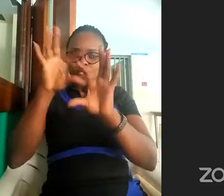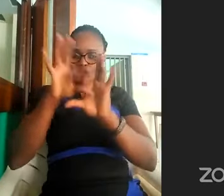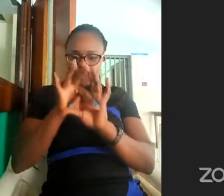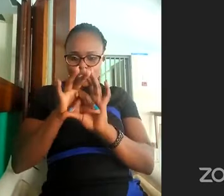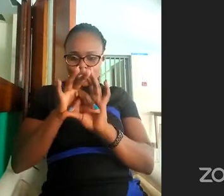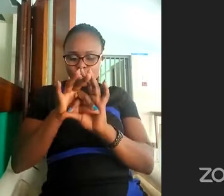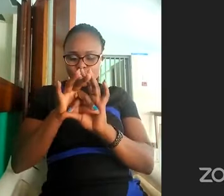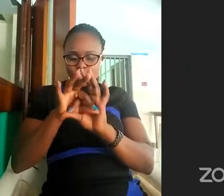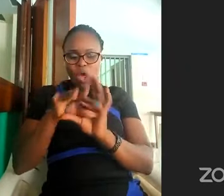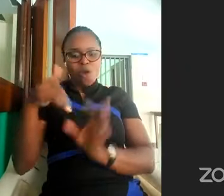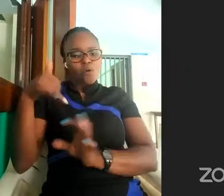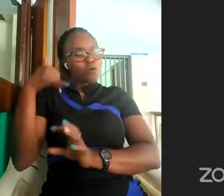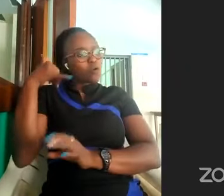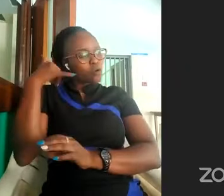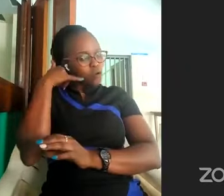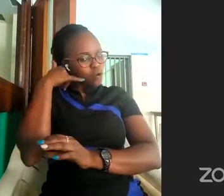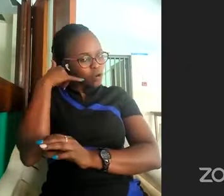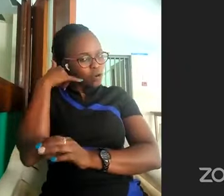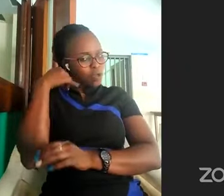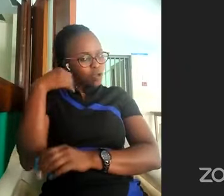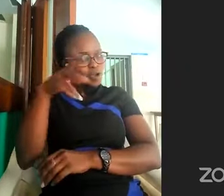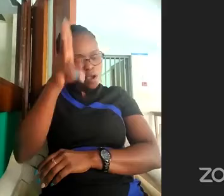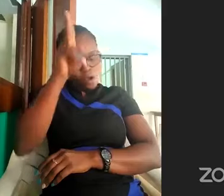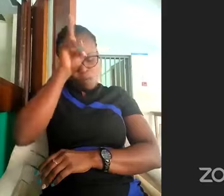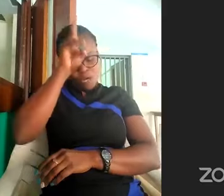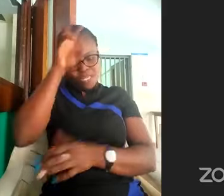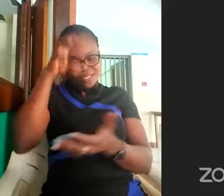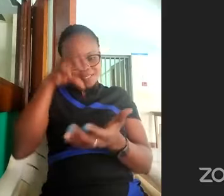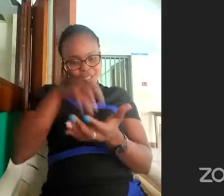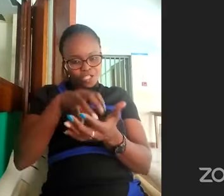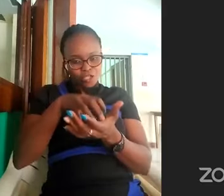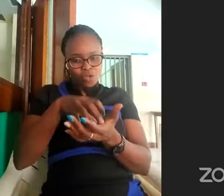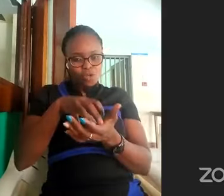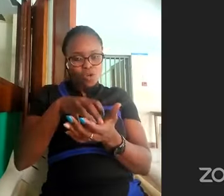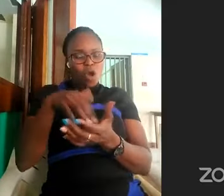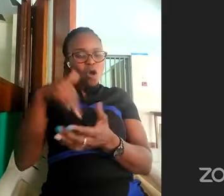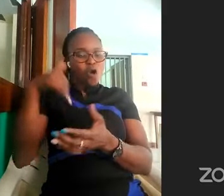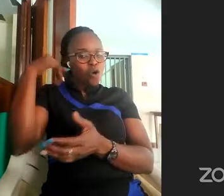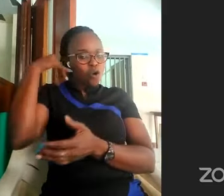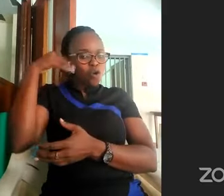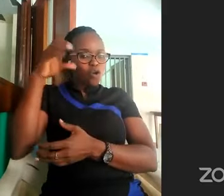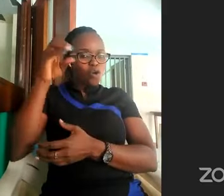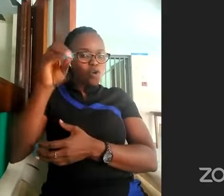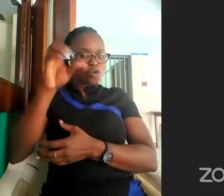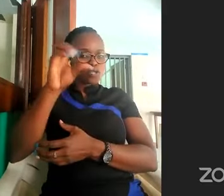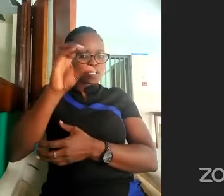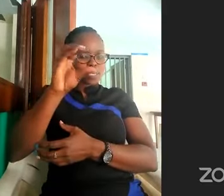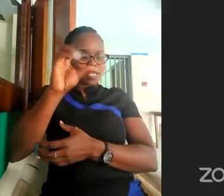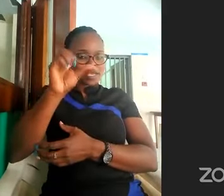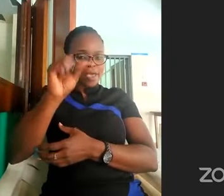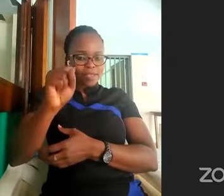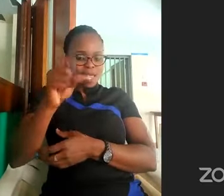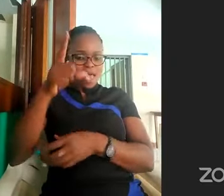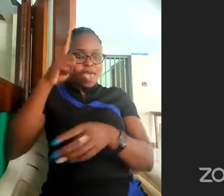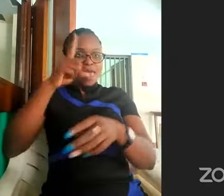wakapigia OCS, wakapigia commandant. By evening, the perpetrator alikuwa ameshikwa. Mashahidi walikuja kutoa